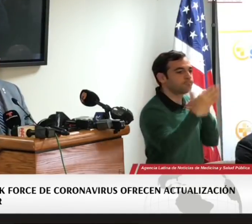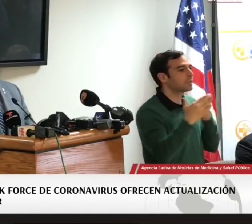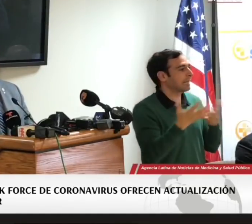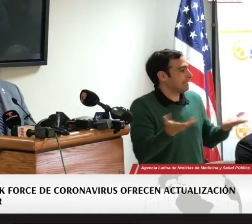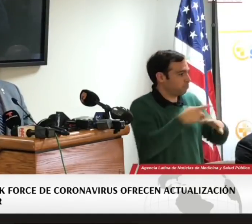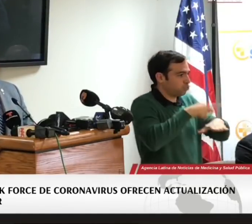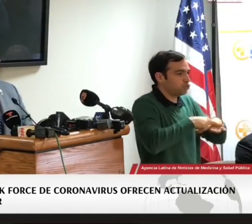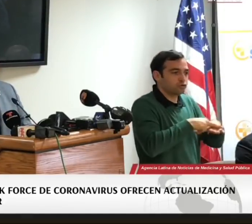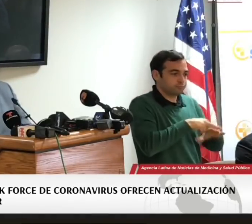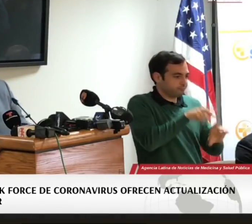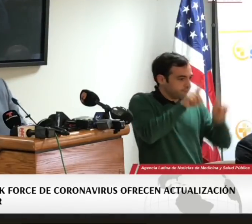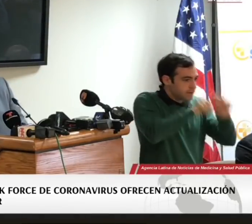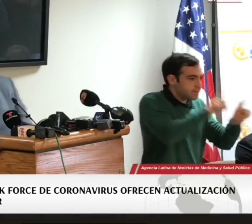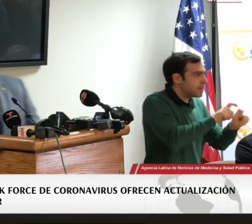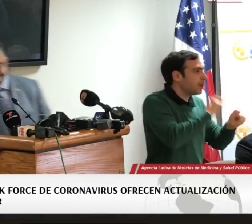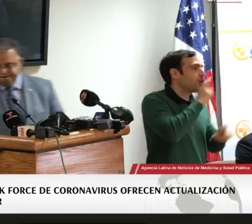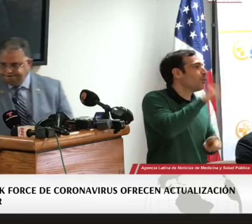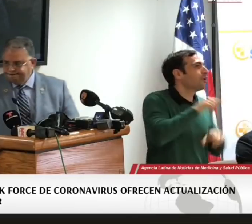en Puerto Rico. Okay.